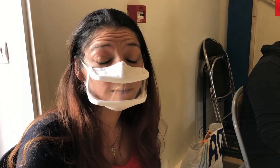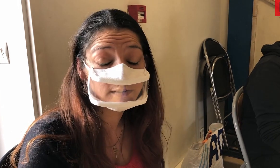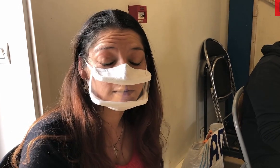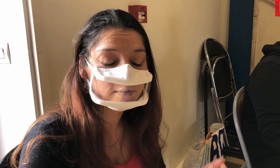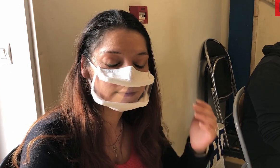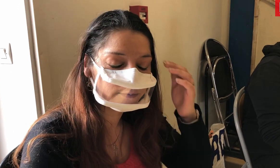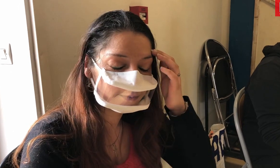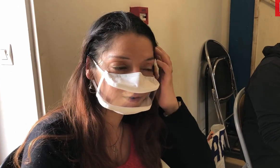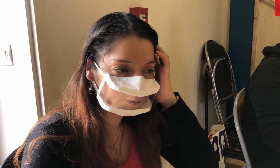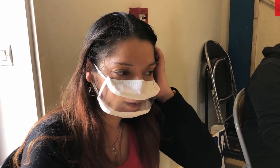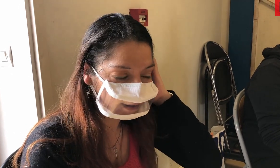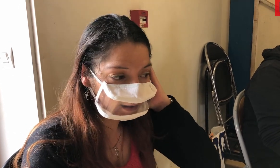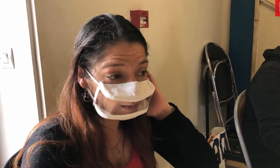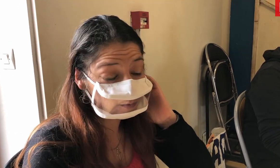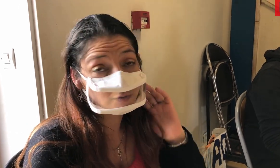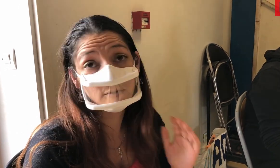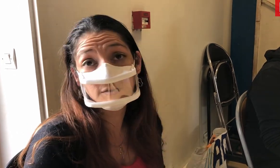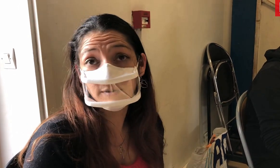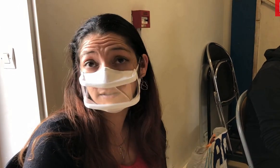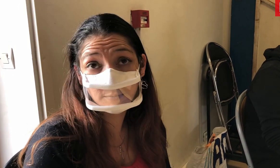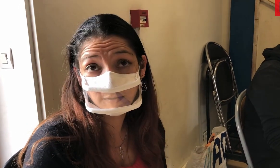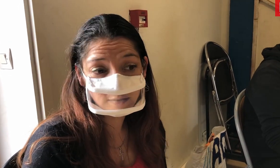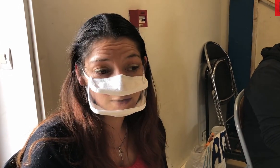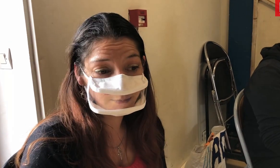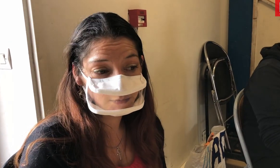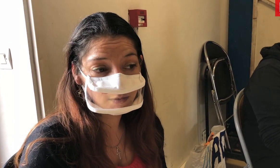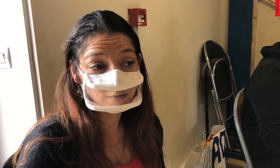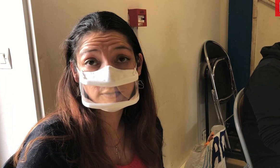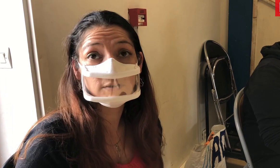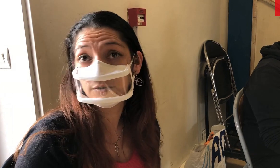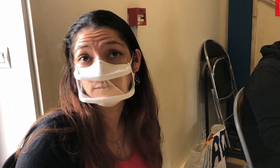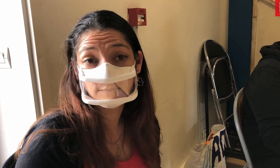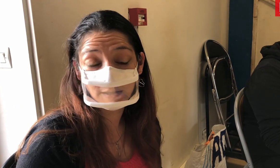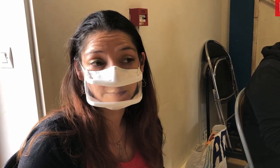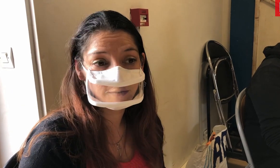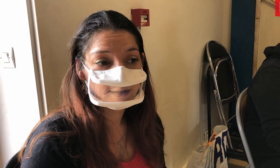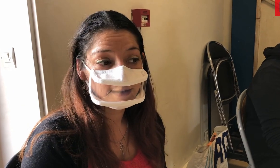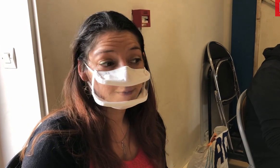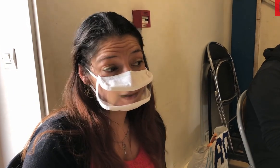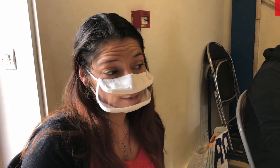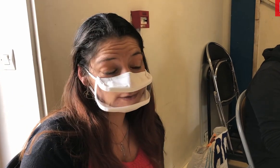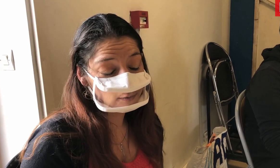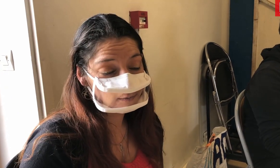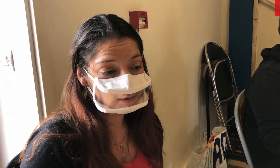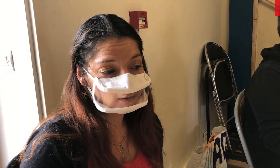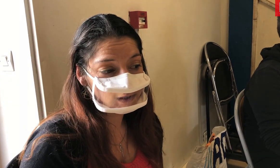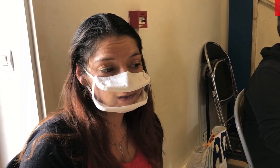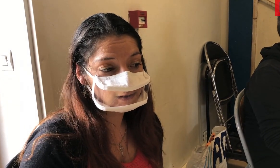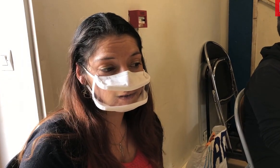cette formation parce que c'est quelque chose qui m'intéresse depuis des années et que je voulais apprendre. Et il y a aussi dans le fait que j'ai